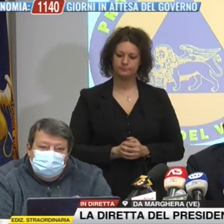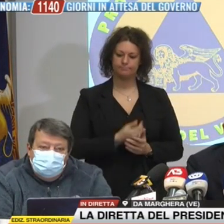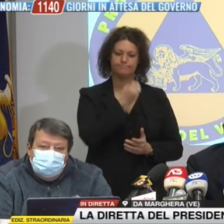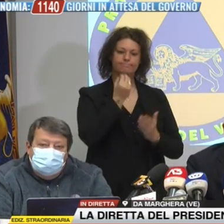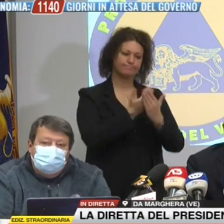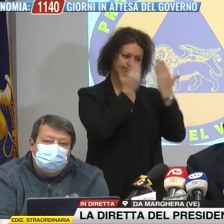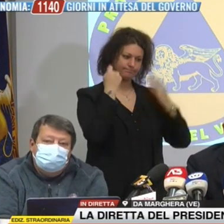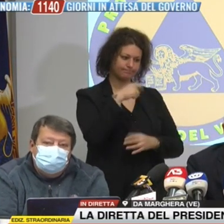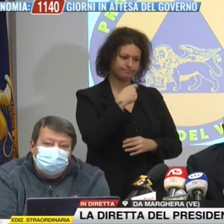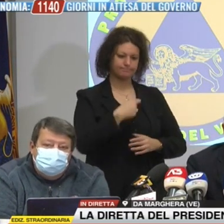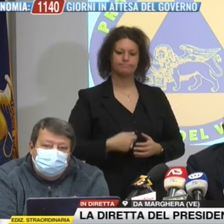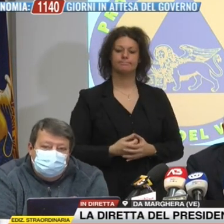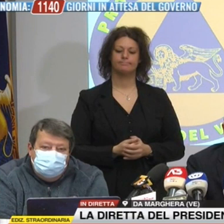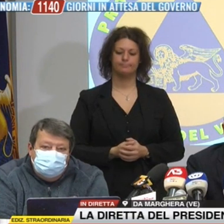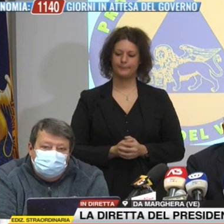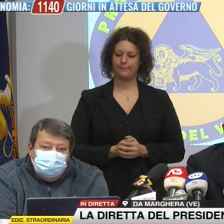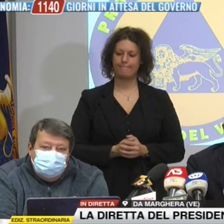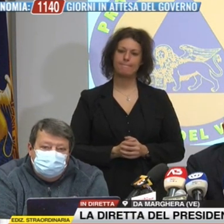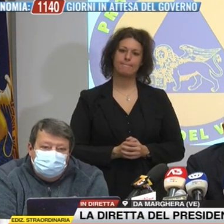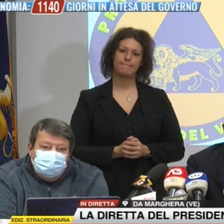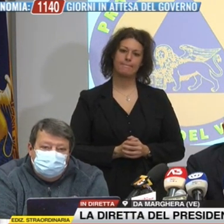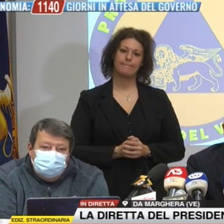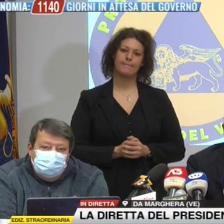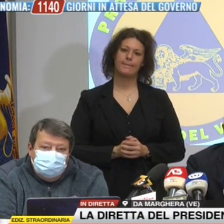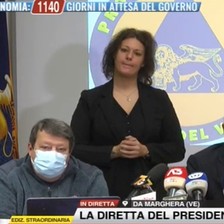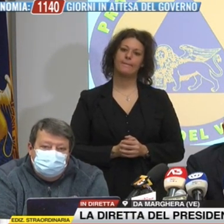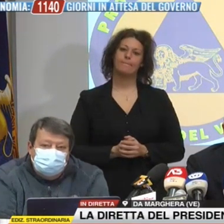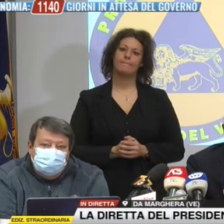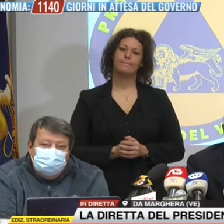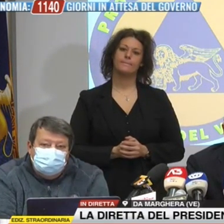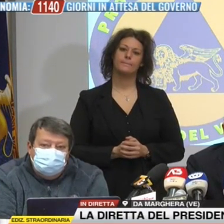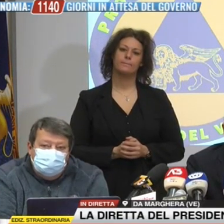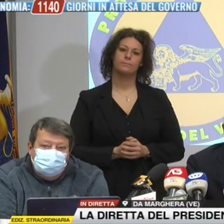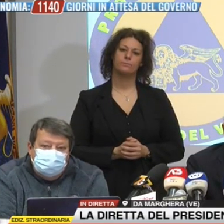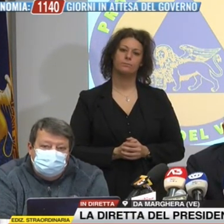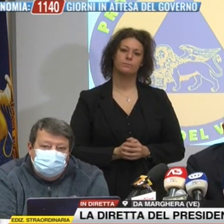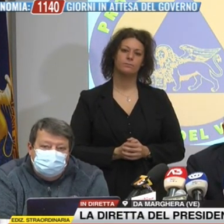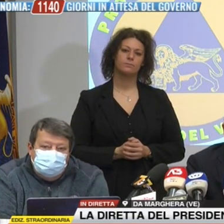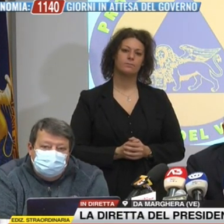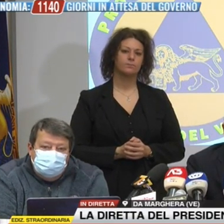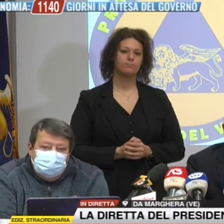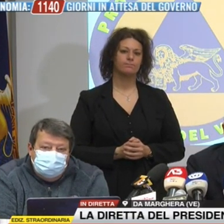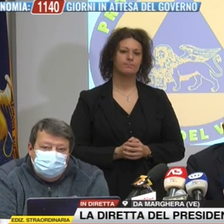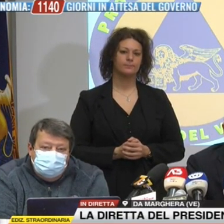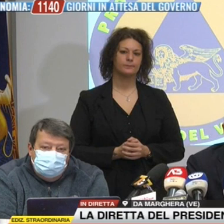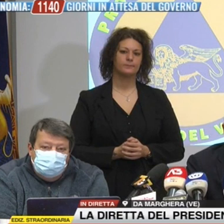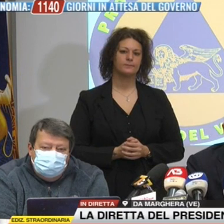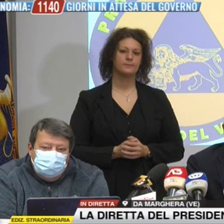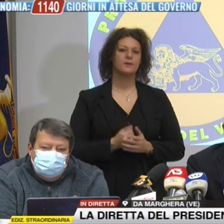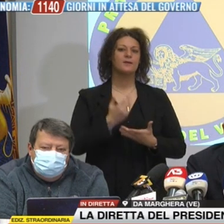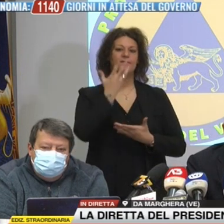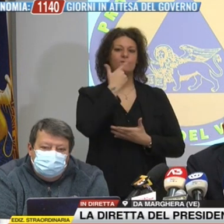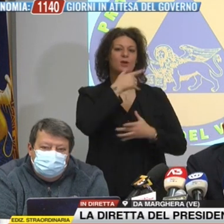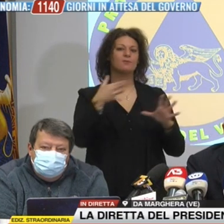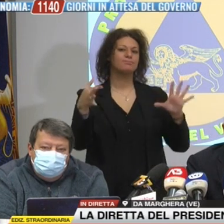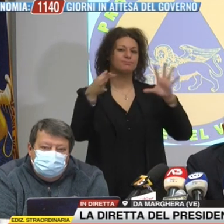Buongiorno Presidente. Buongiorno. Dunque, io mi devo ricollegare a un'osservazione che ha fatto lei proprio a inizio di questo punto stampa, perché